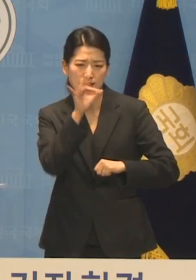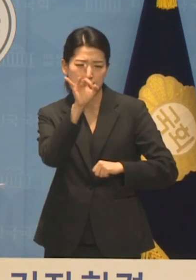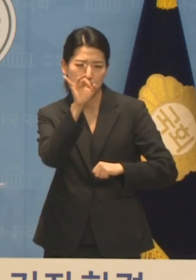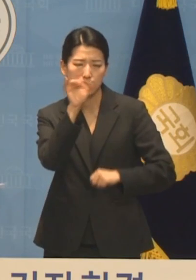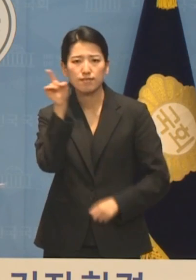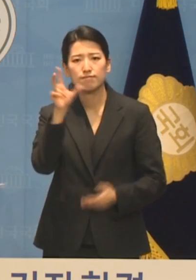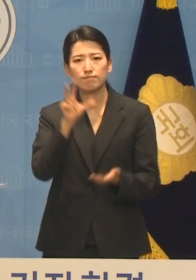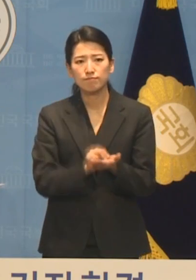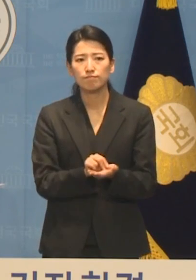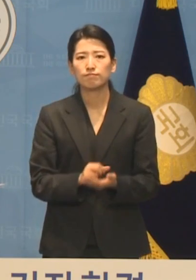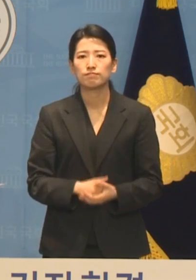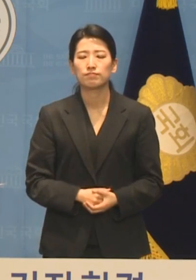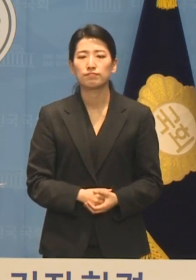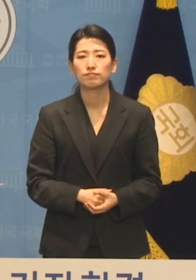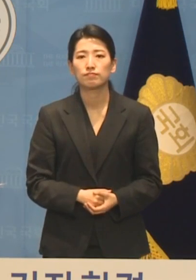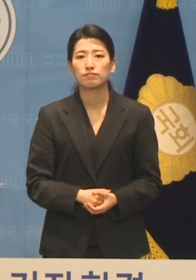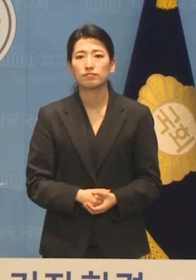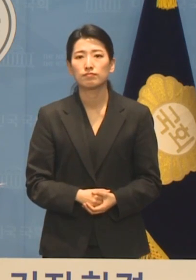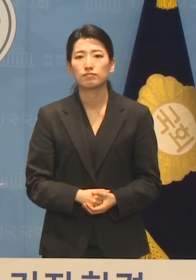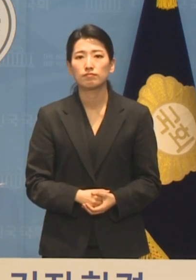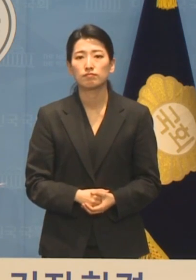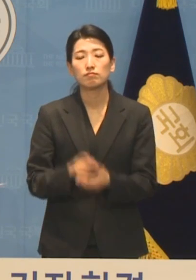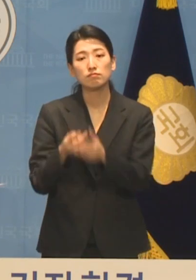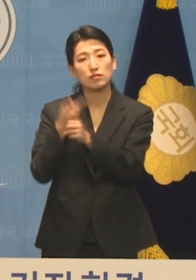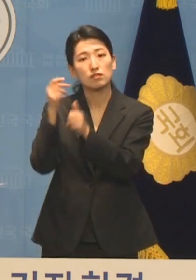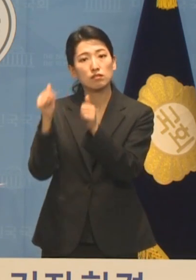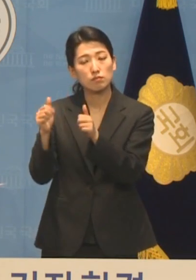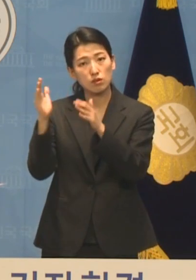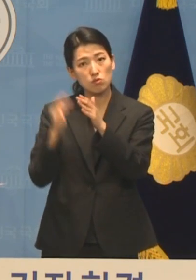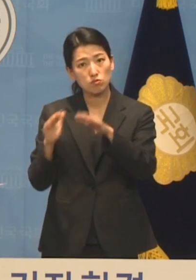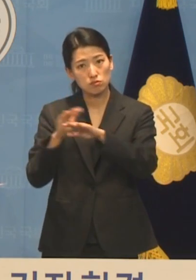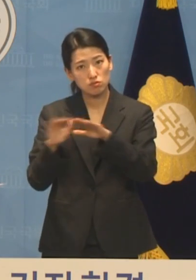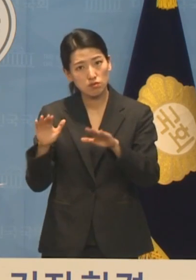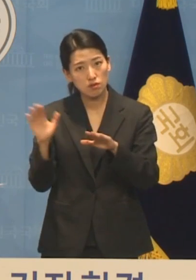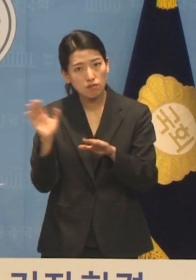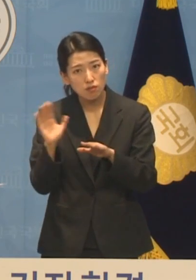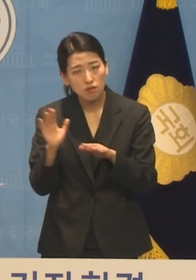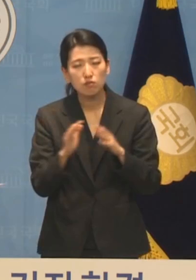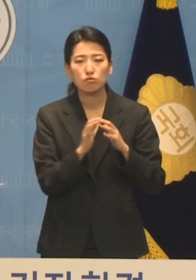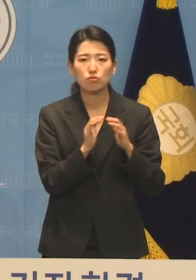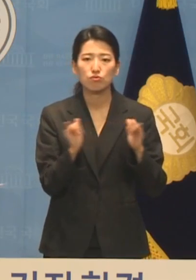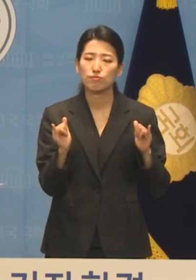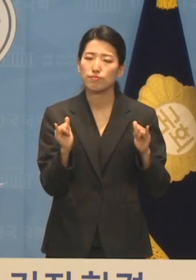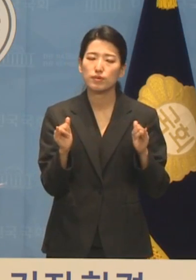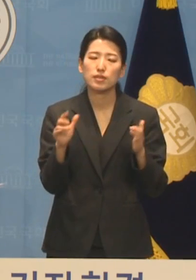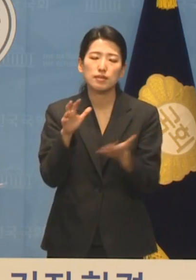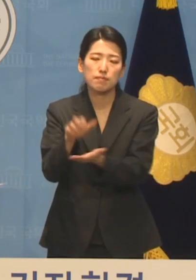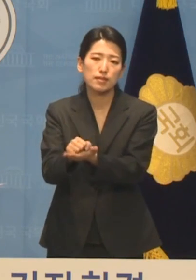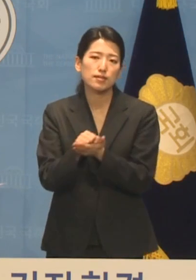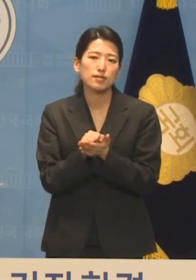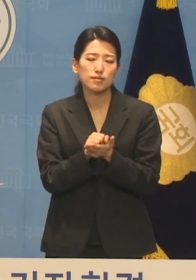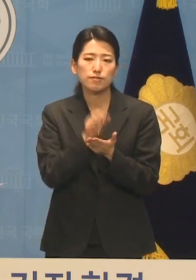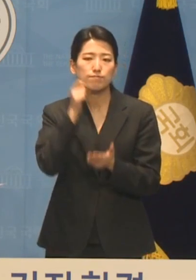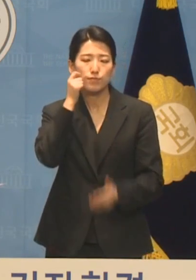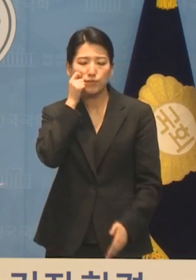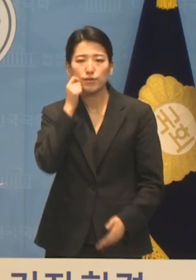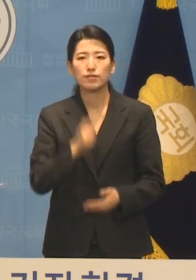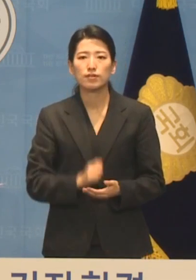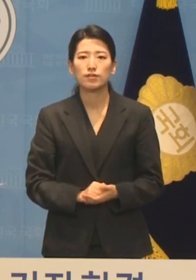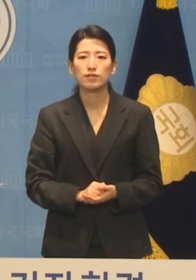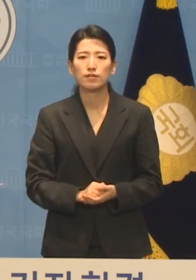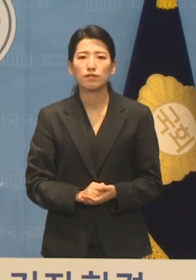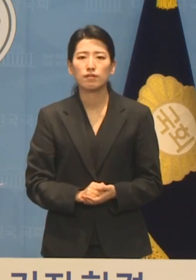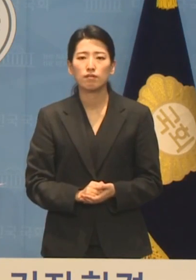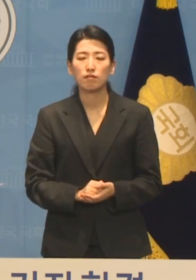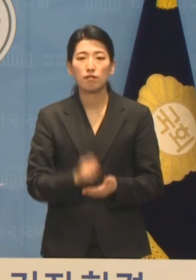말했습니다. 헌재 탄핵 심판이 공정하지 않으면 국민이 승복하지 않을 것이라는 것을 강력히 경고합니다. 이런 상황에 헌재가 충분한 변론 기회도